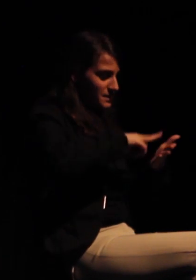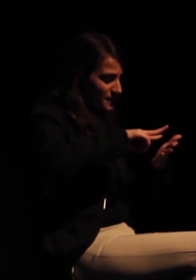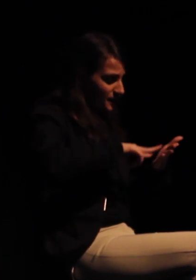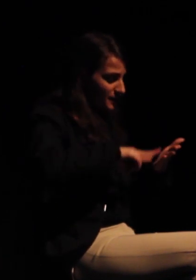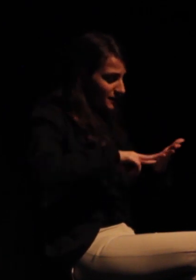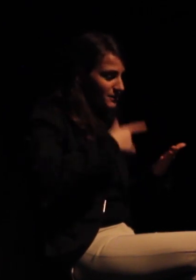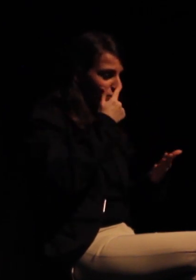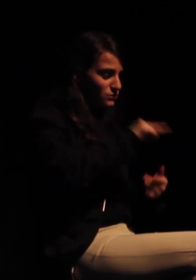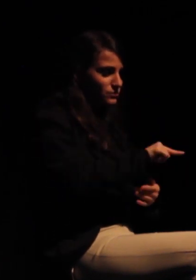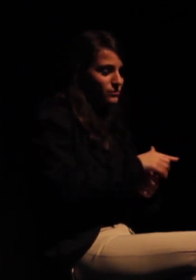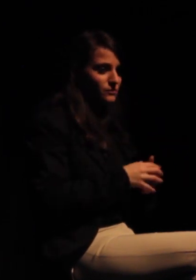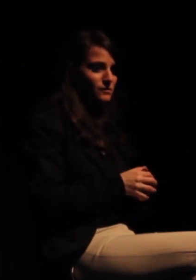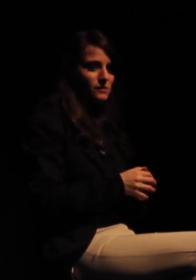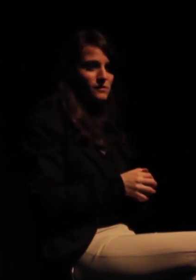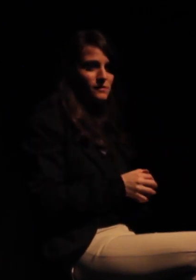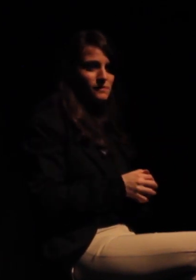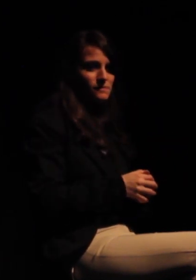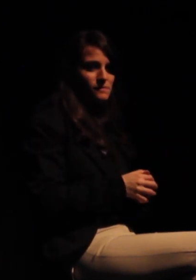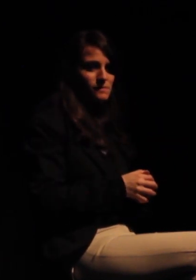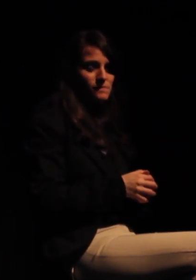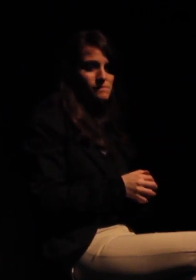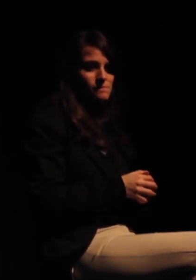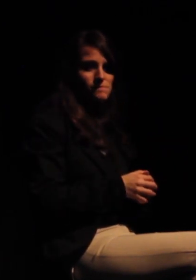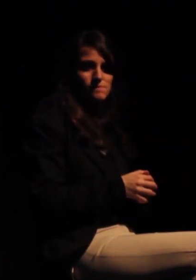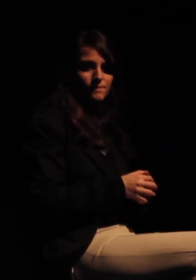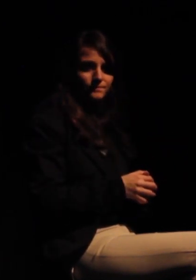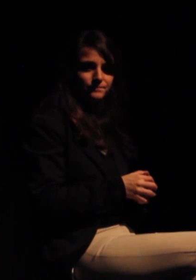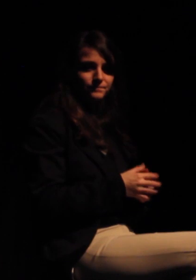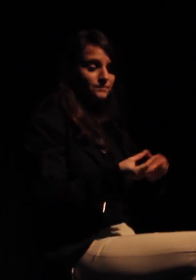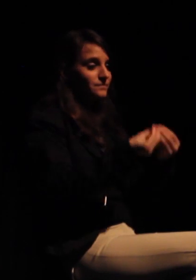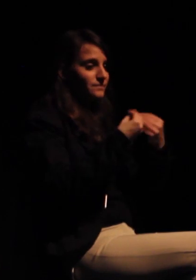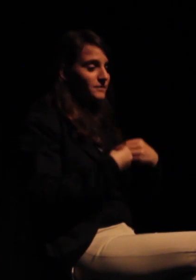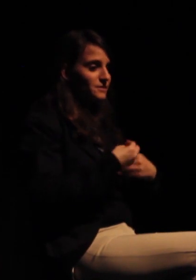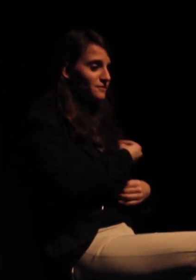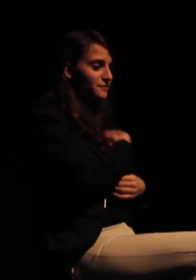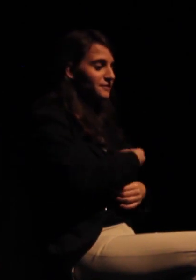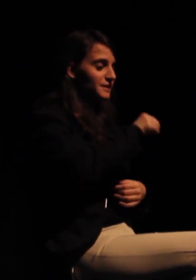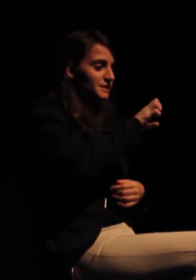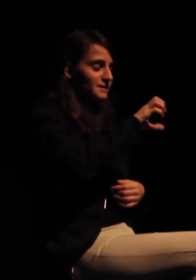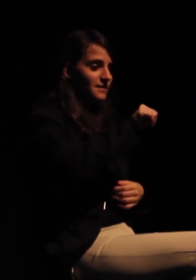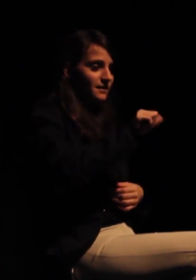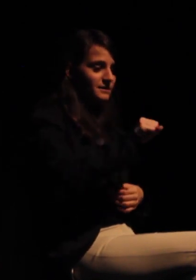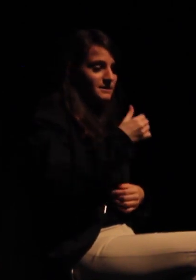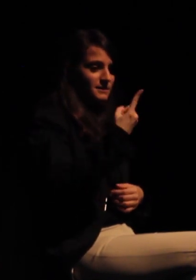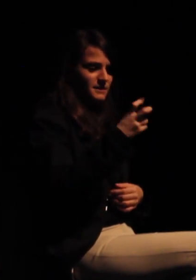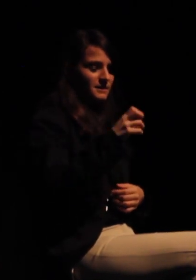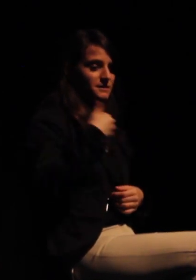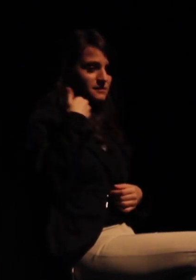leia Graciliano Ramos. E me deu Vidas Secas. Eu li Vidas Secas aos 15